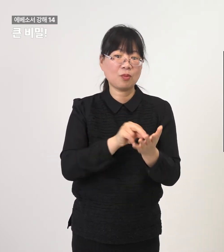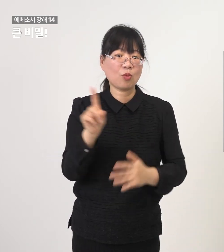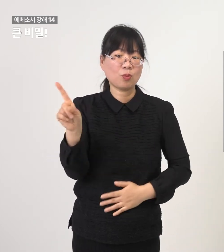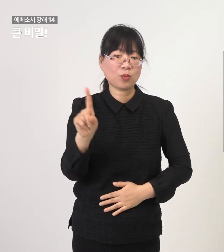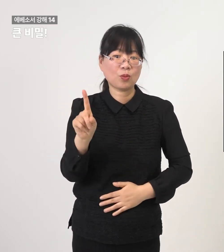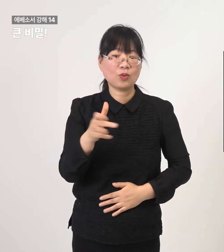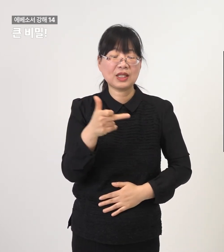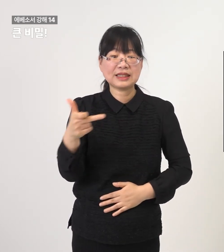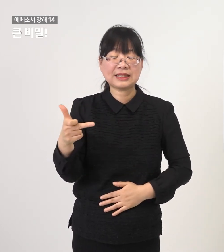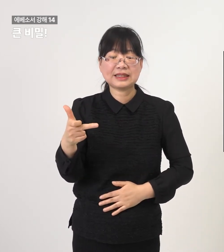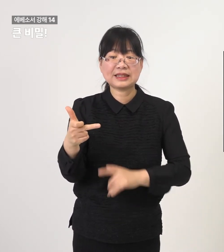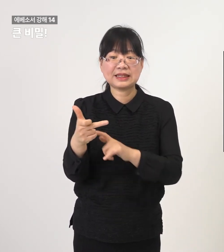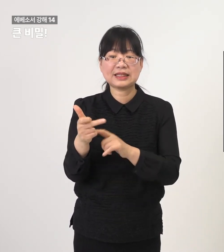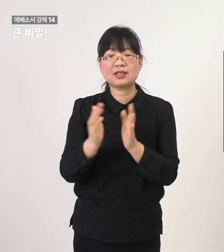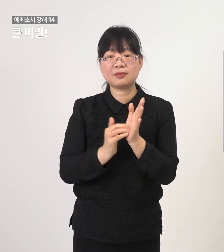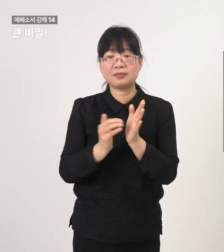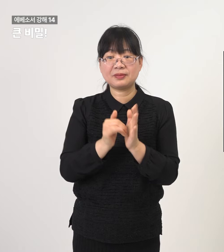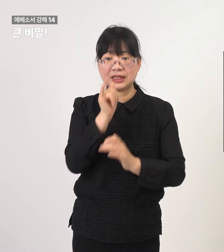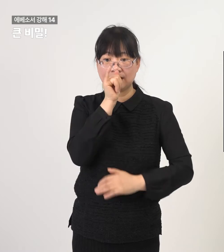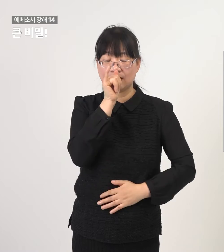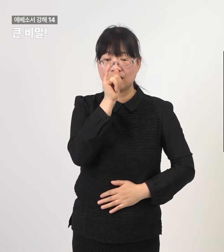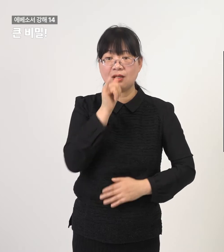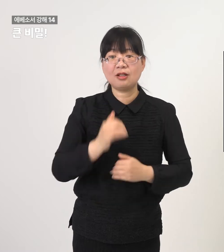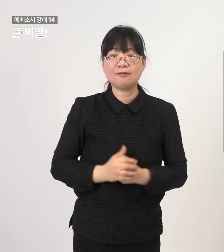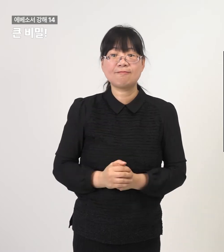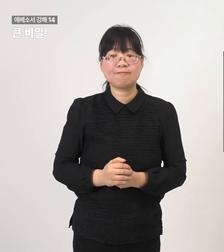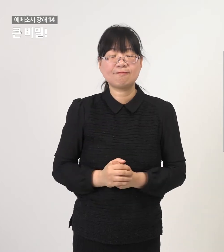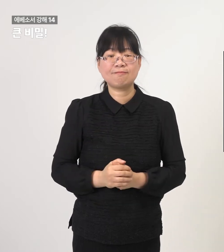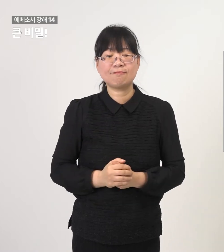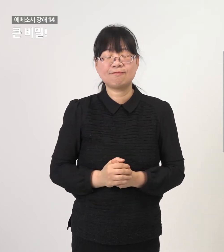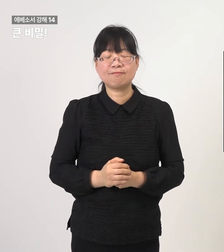뭐냐면 큰 비밀이에요. 큰 비밀.